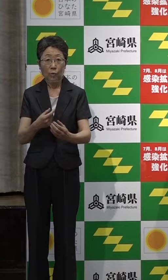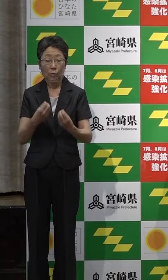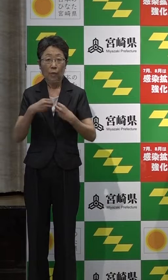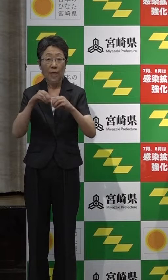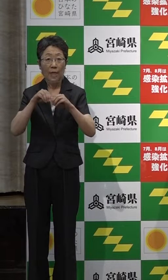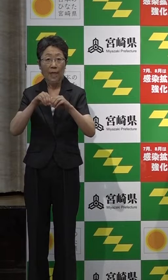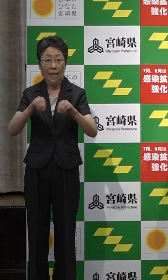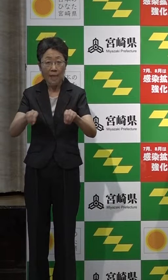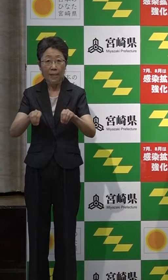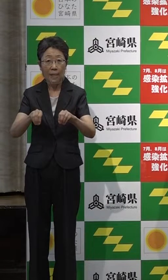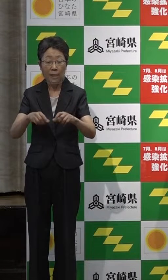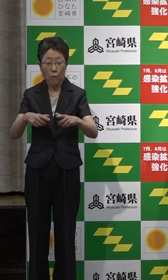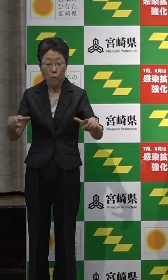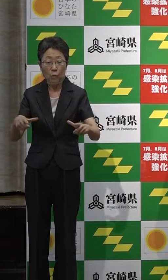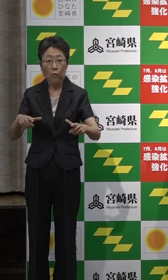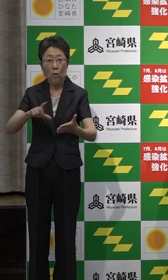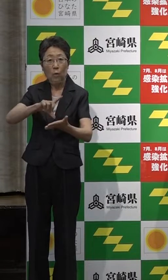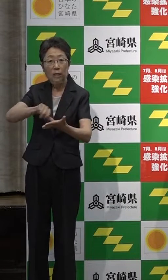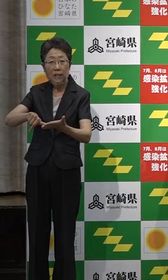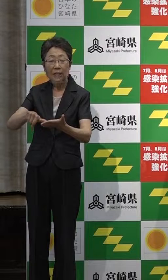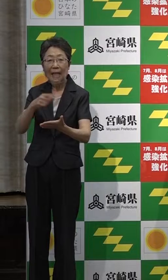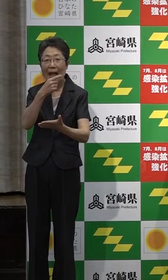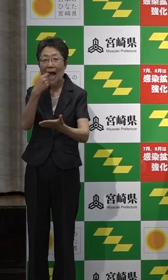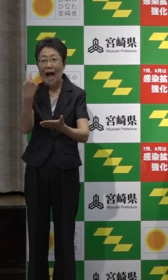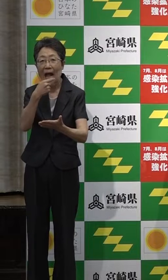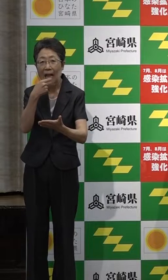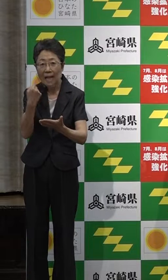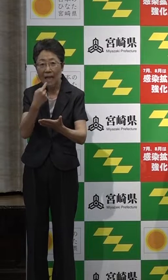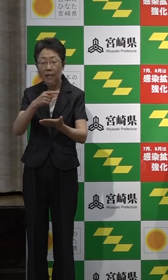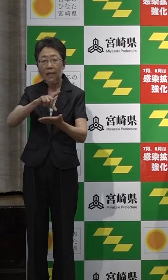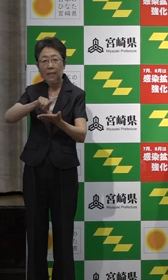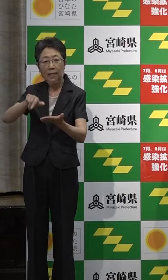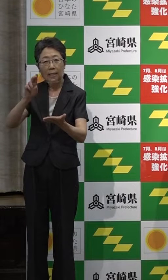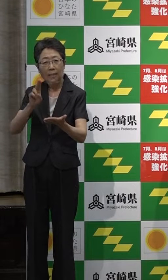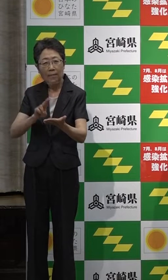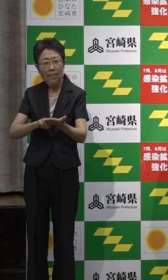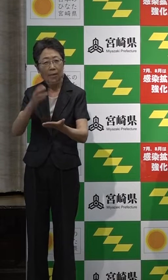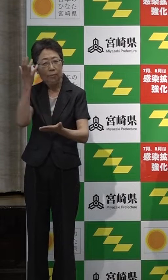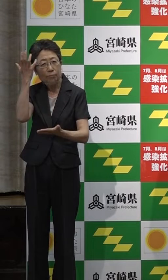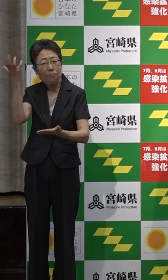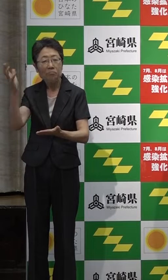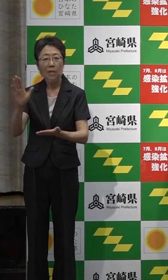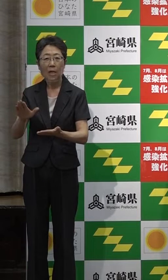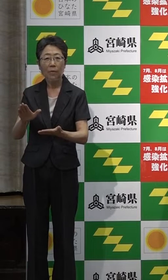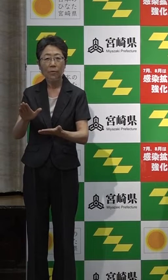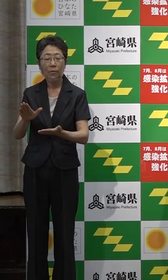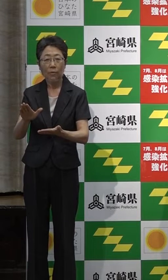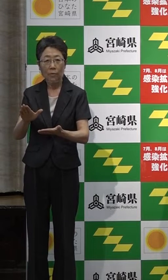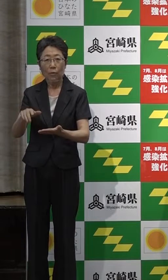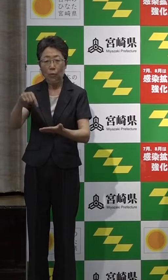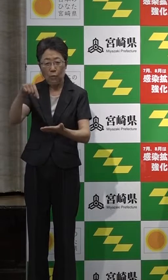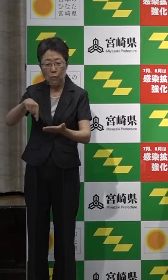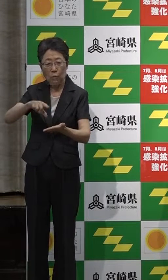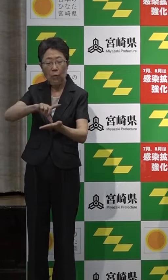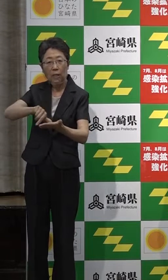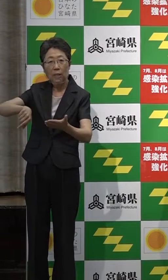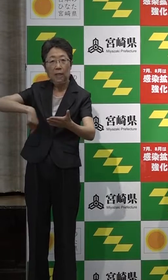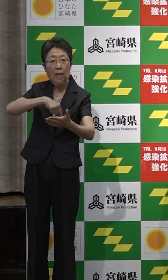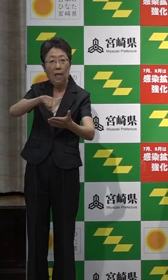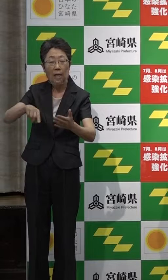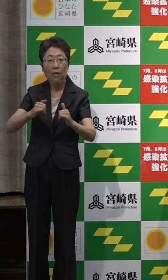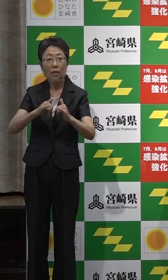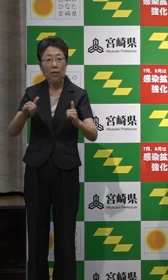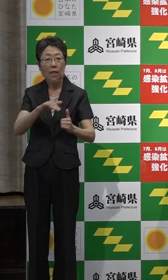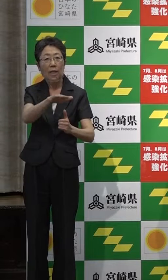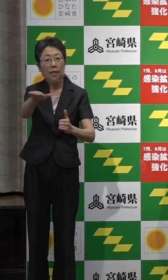染急増検疫、赤検疫の指定を行うということになろうかと思います。 その時は経理の皆様には原則として外出の自粛もお